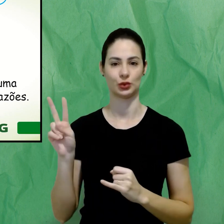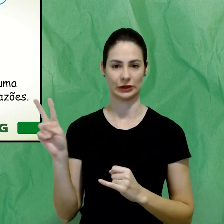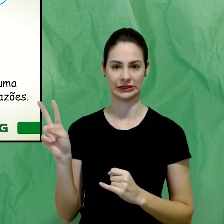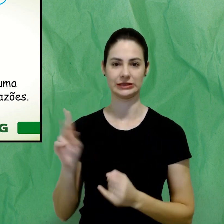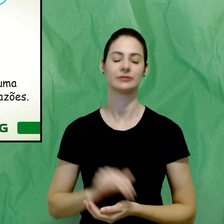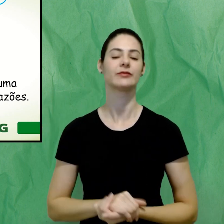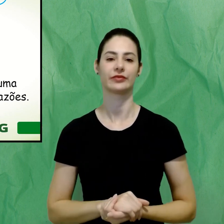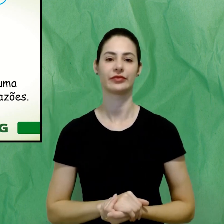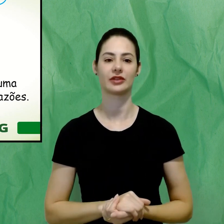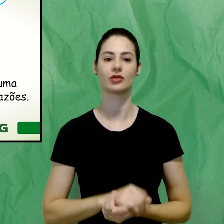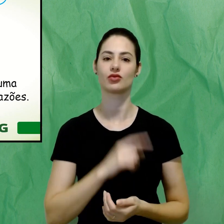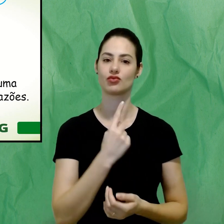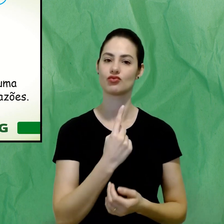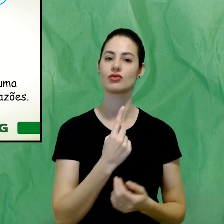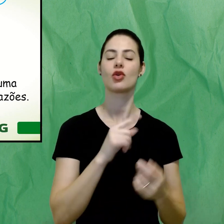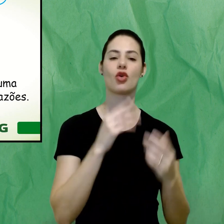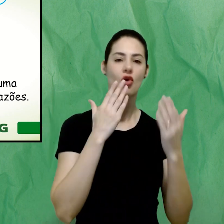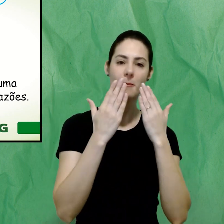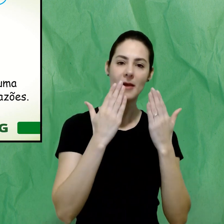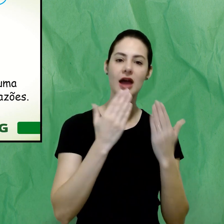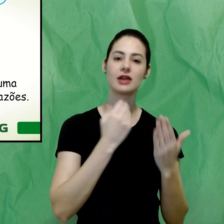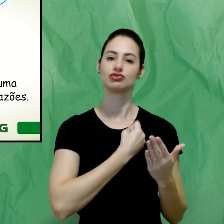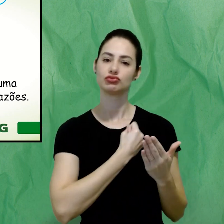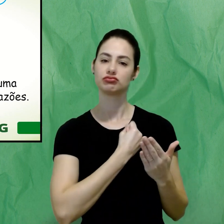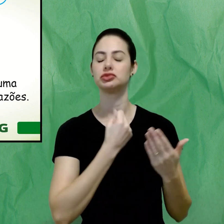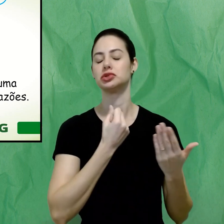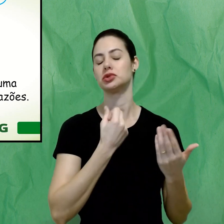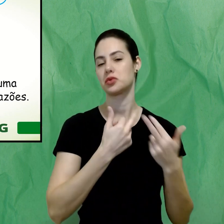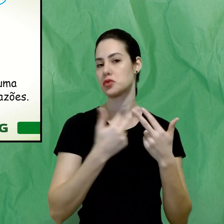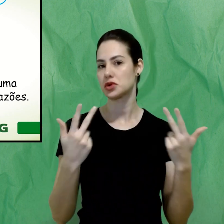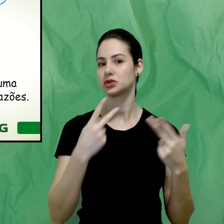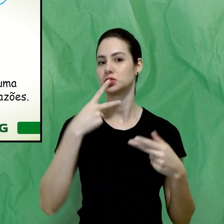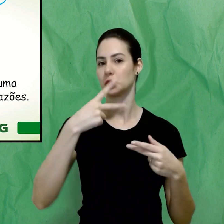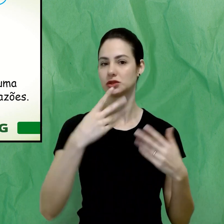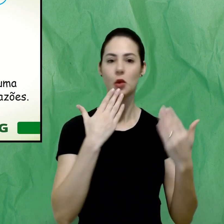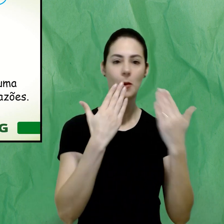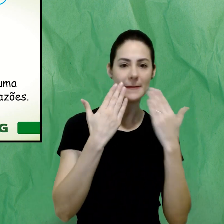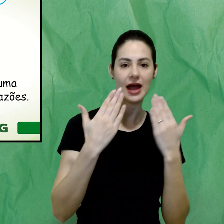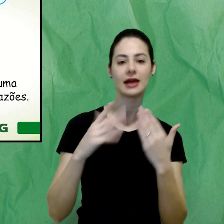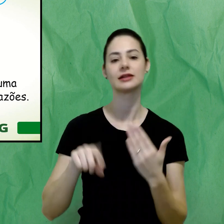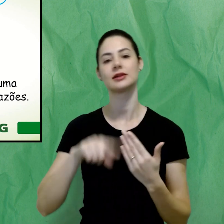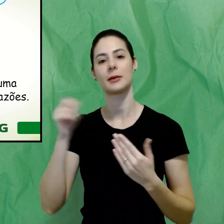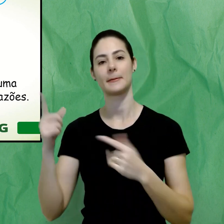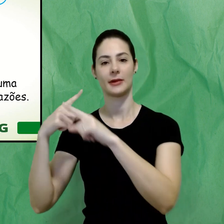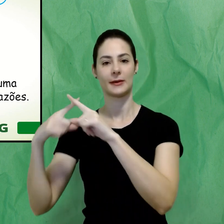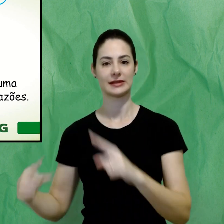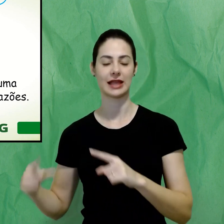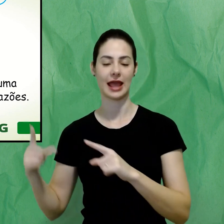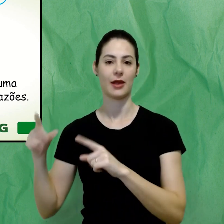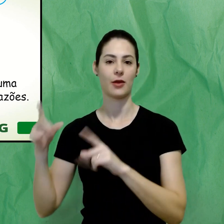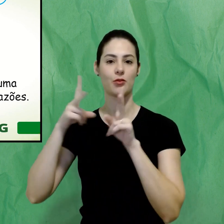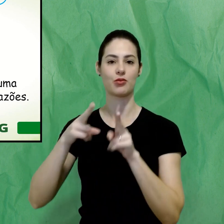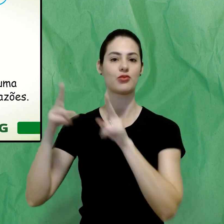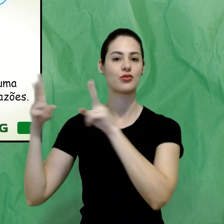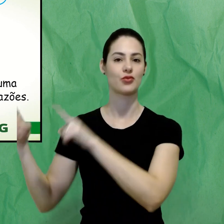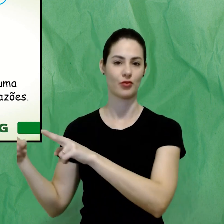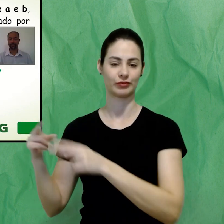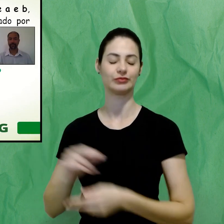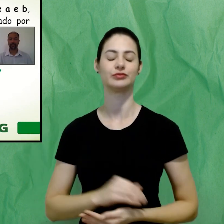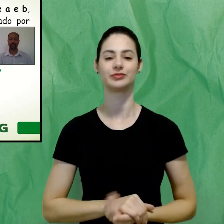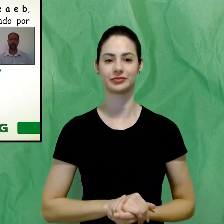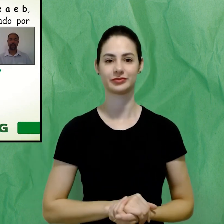compara duas grandezas e a proporção é uma igualdade entre